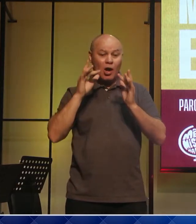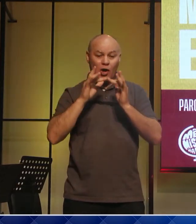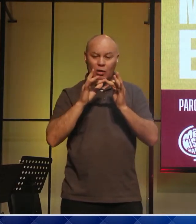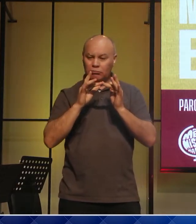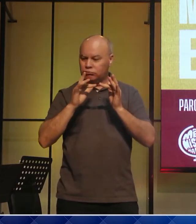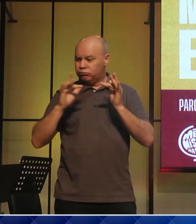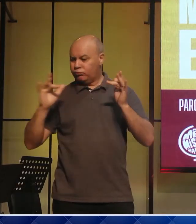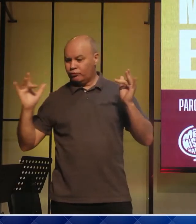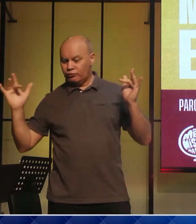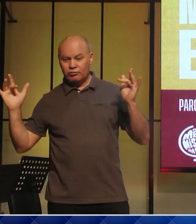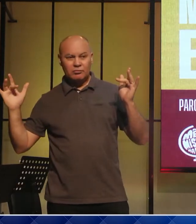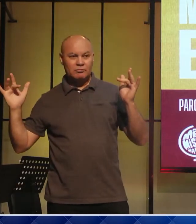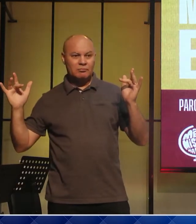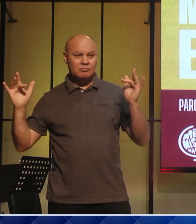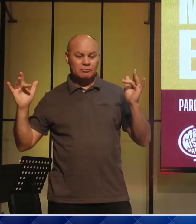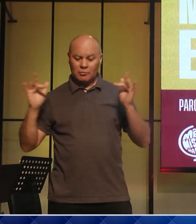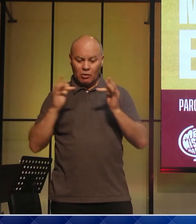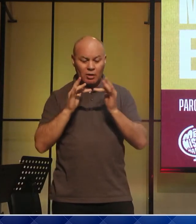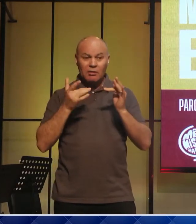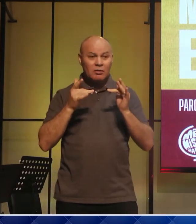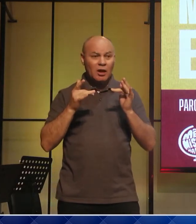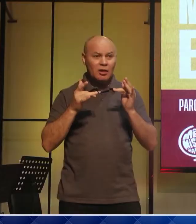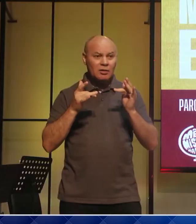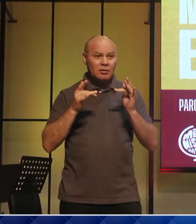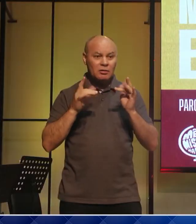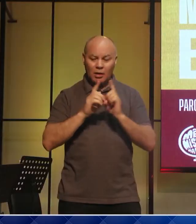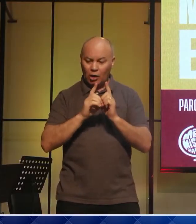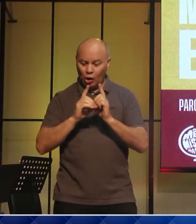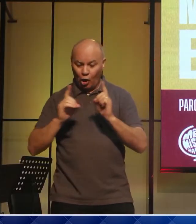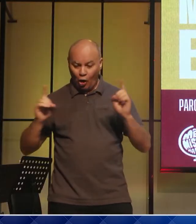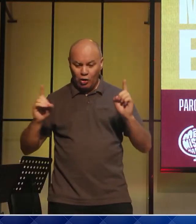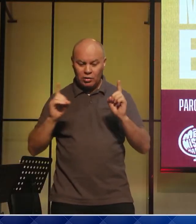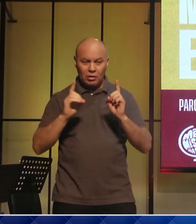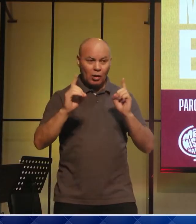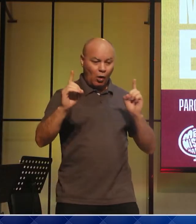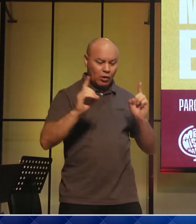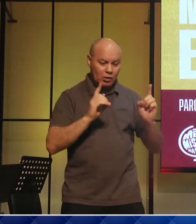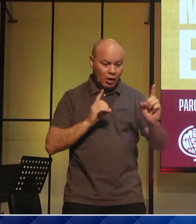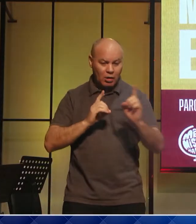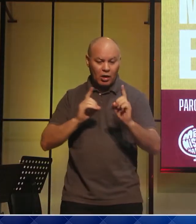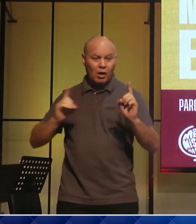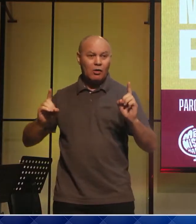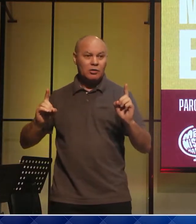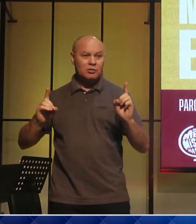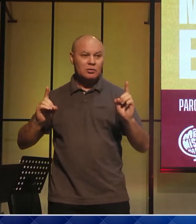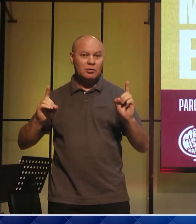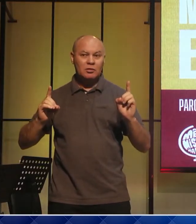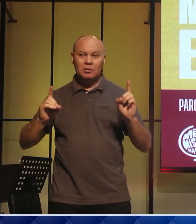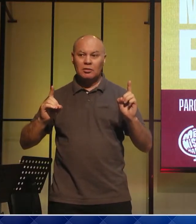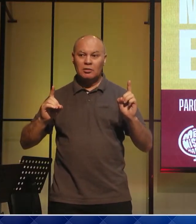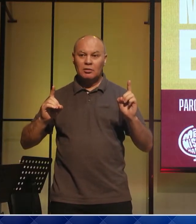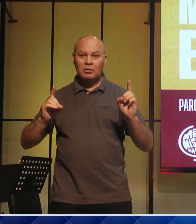nossos. E Jesus diz que ele não perdeu ninguém.